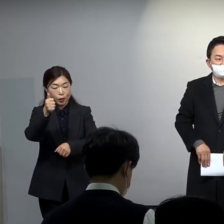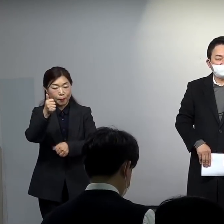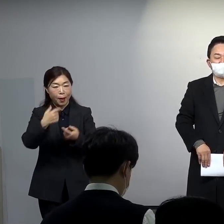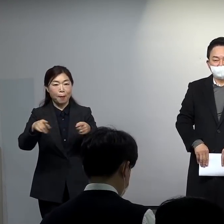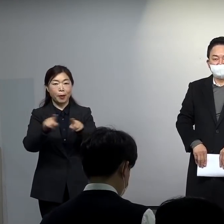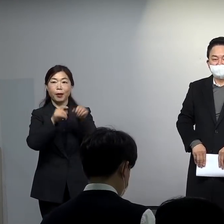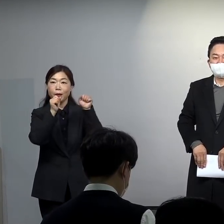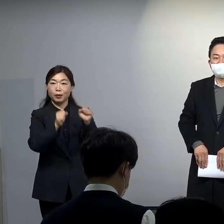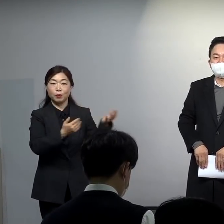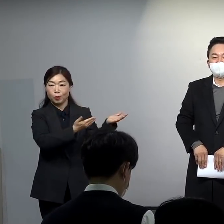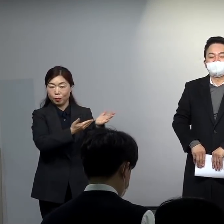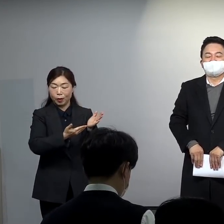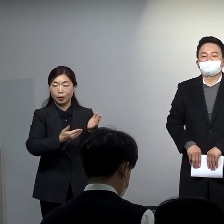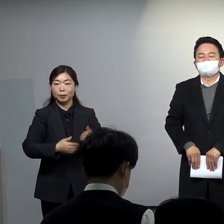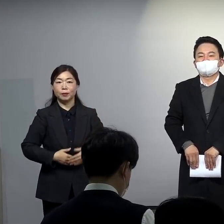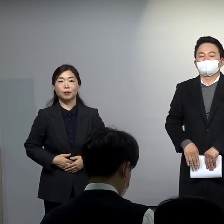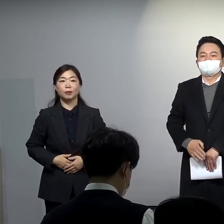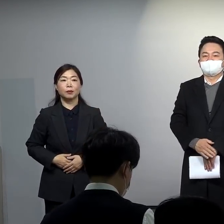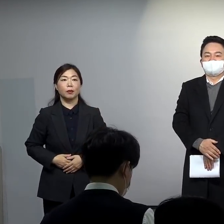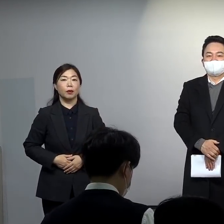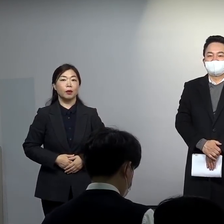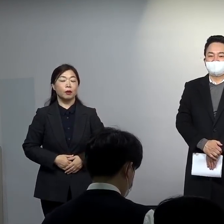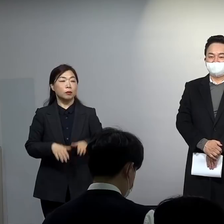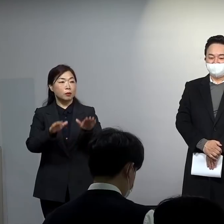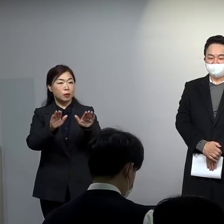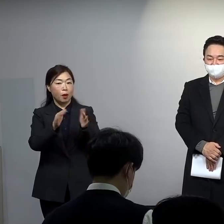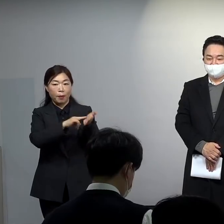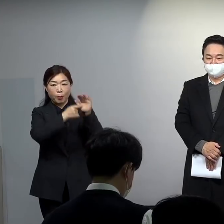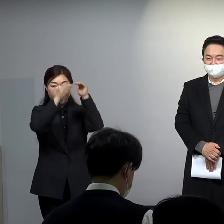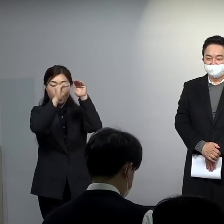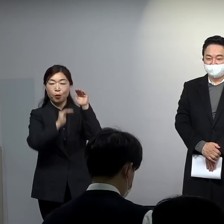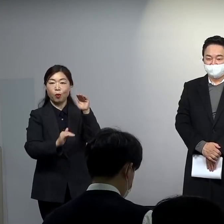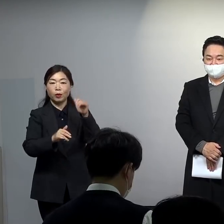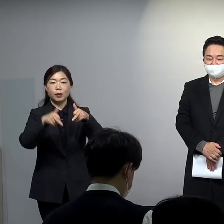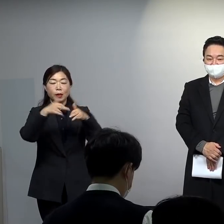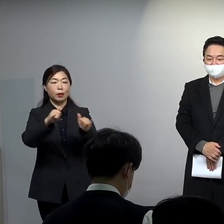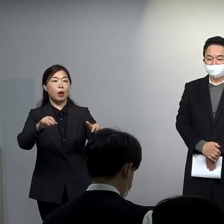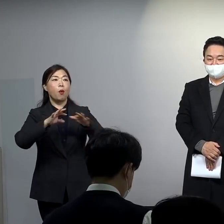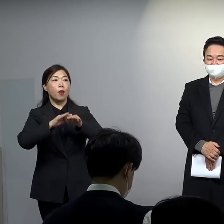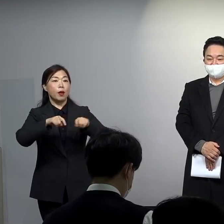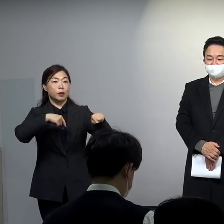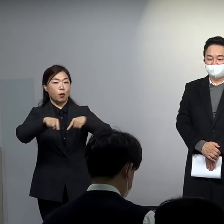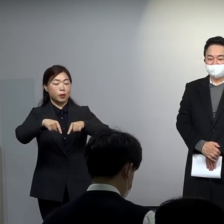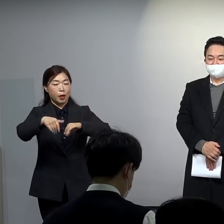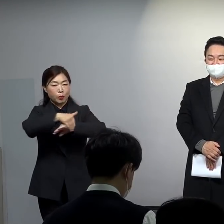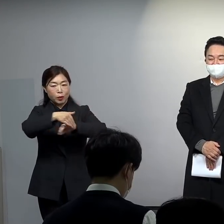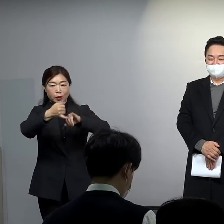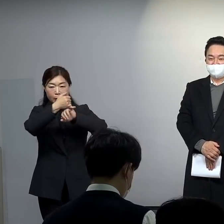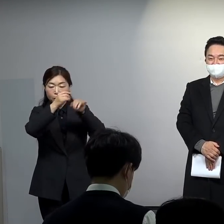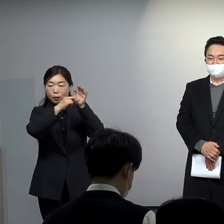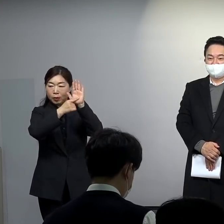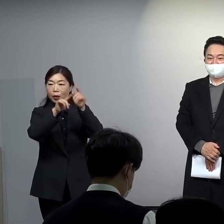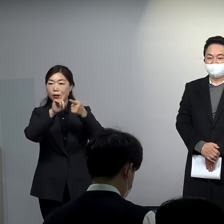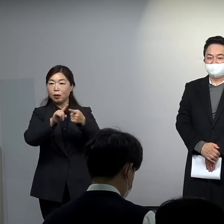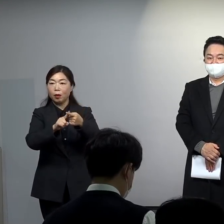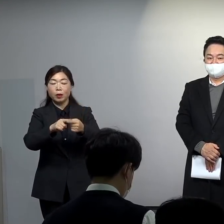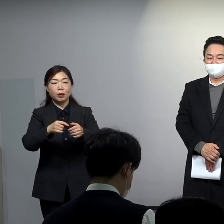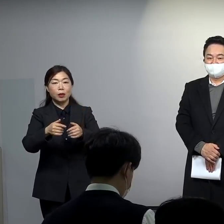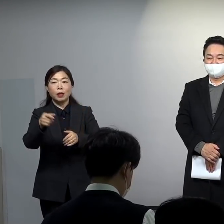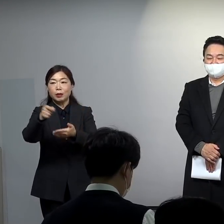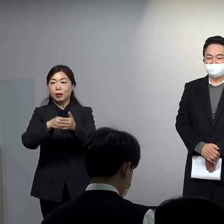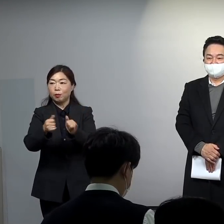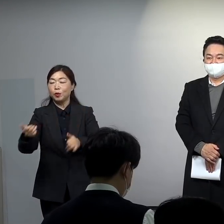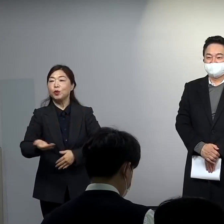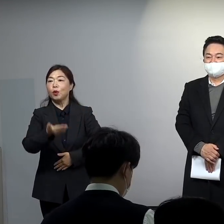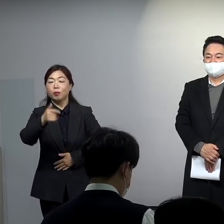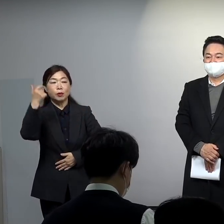네, 같이 대답을 하고 계신데요. 네. 오늘 발표했던 장애인 정책 공약에 관련된 내용으로 우리 기자님들